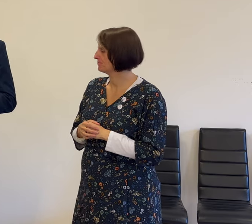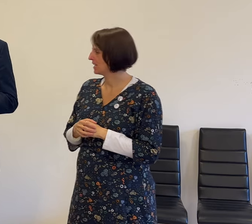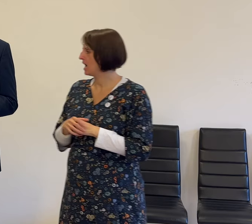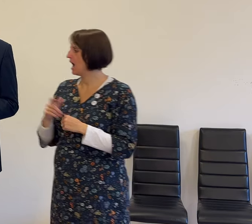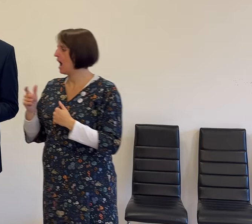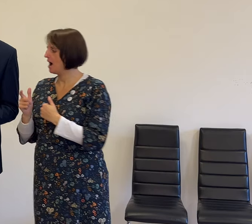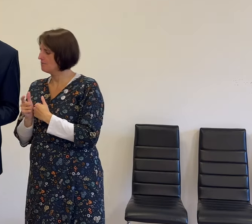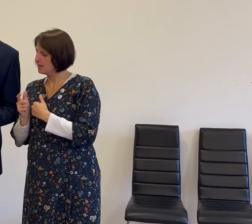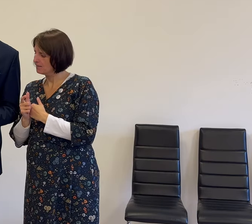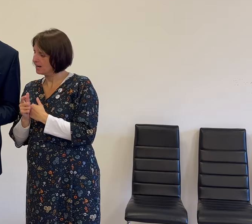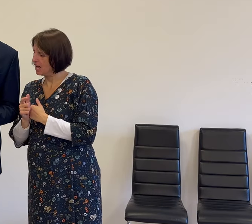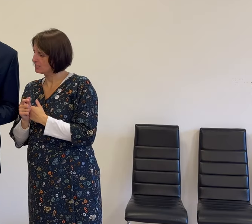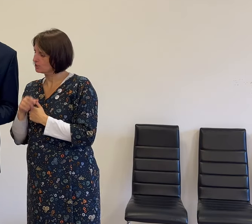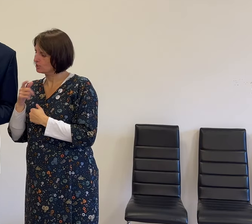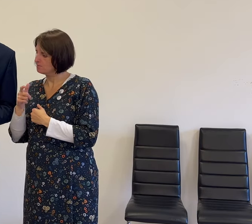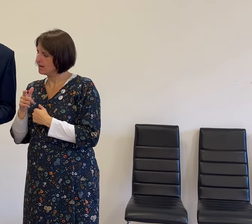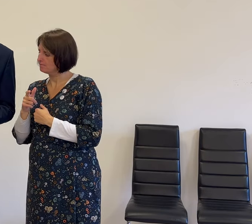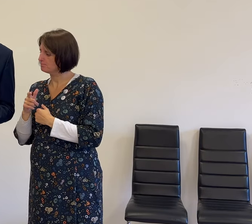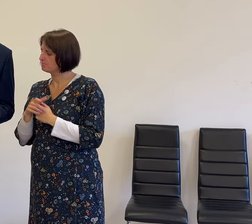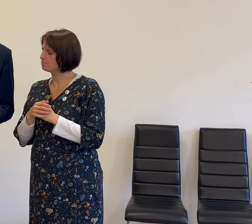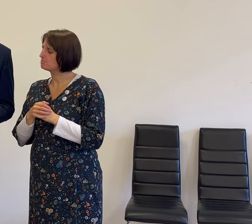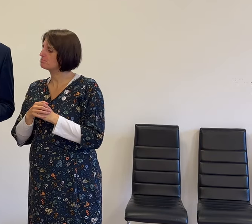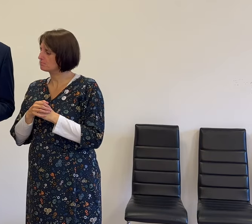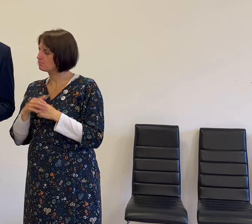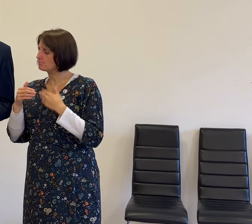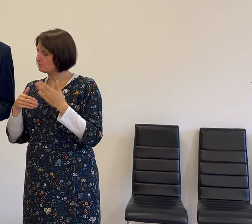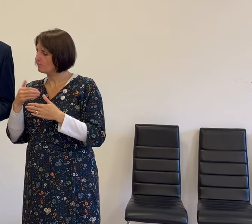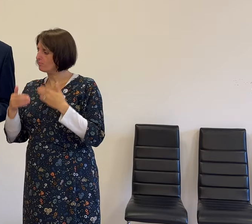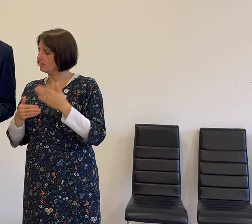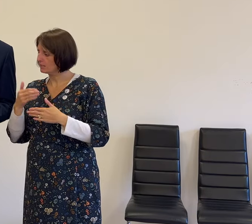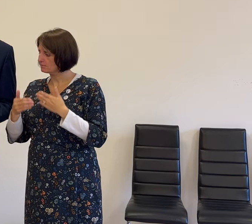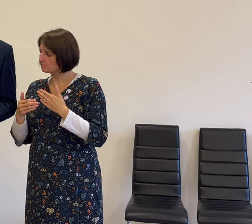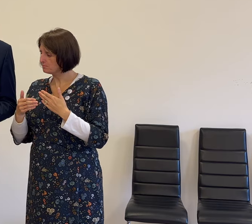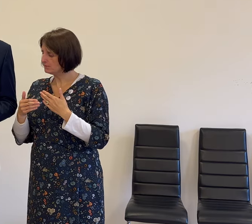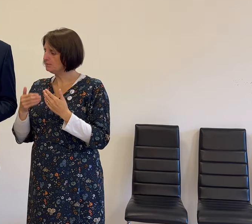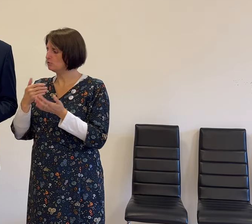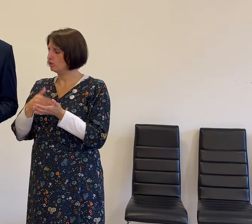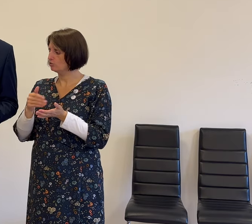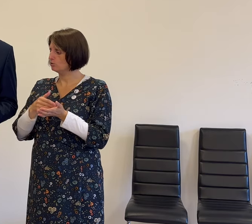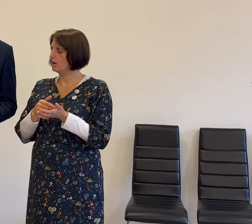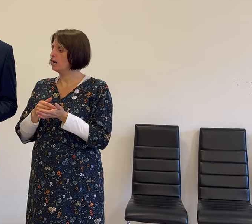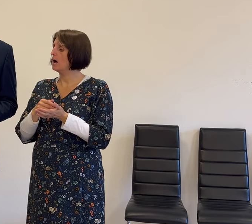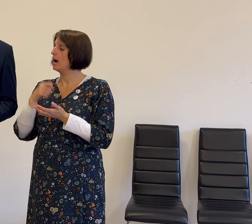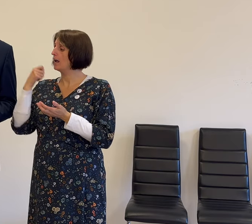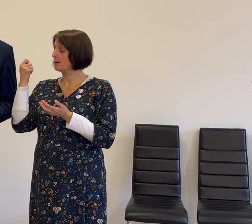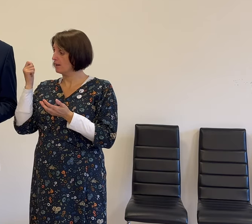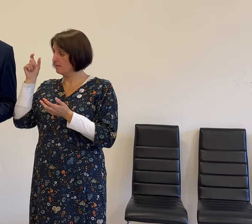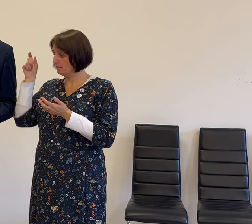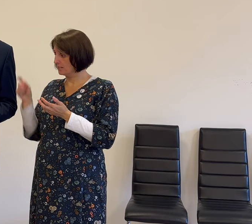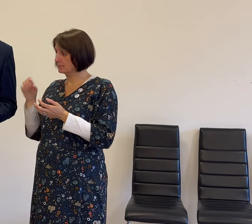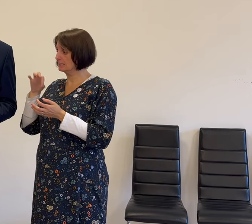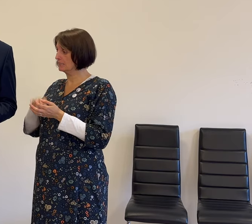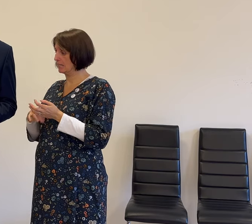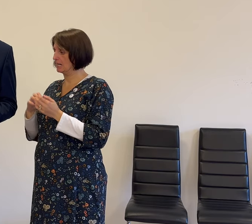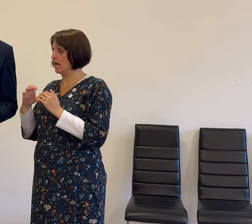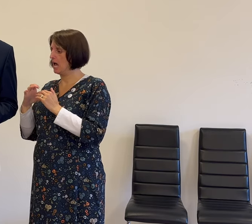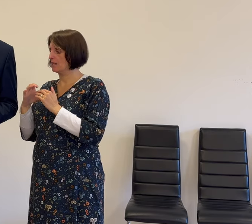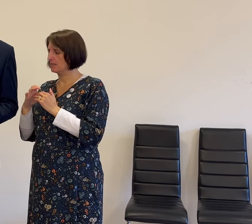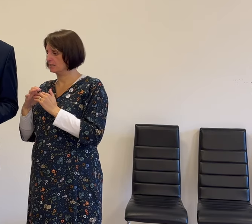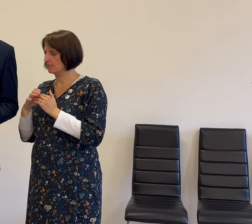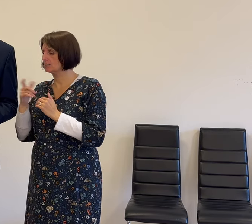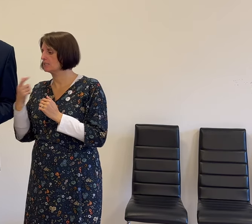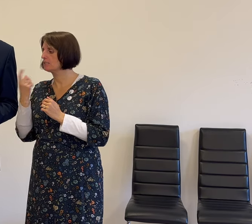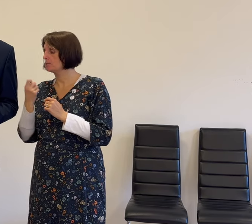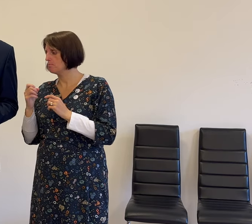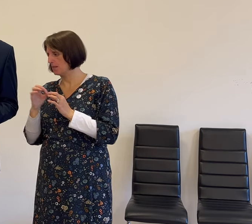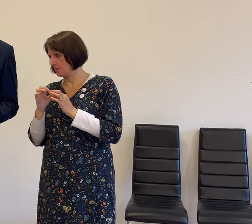12. verši nám přichází to další pokračování. David byl synem Efratejce, toho z Betléma